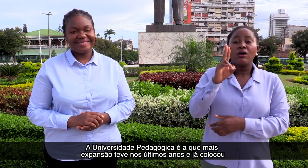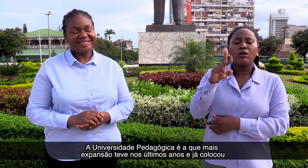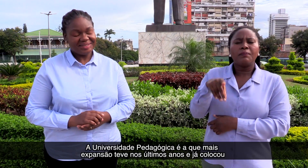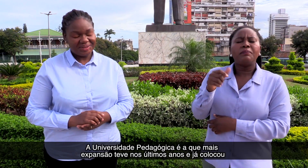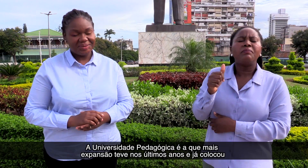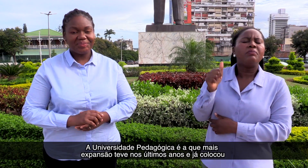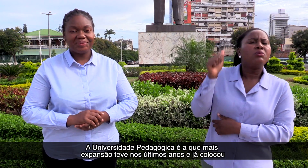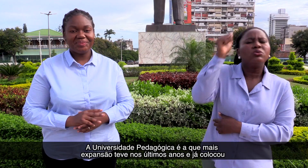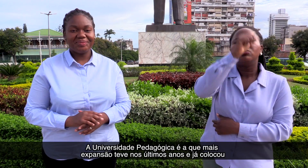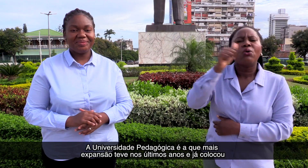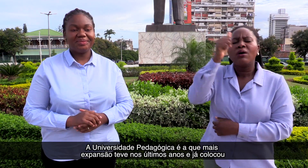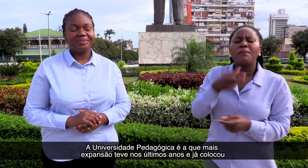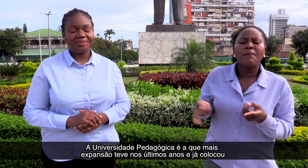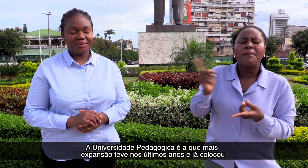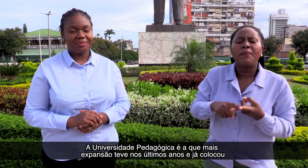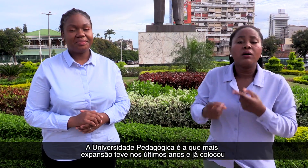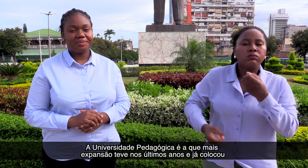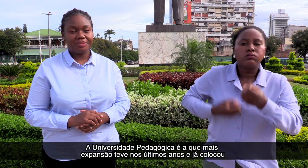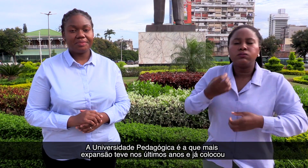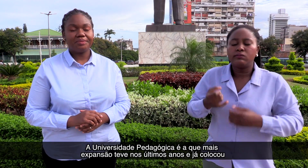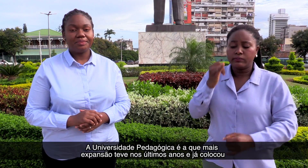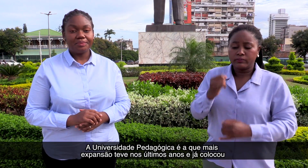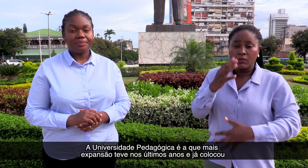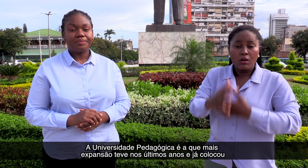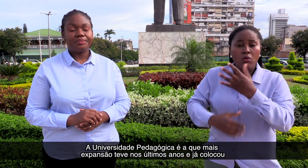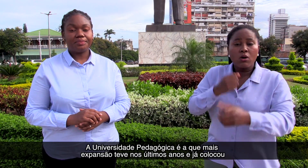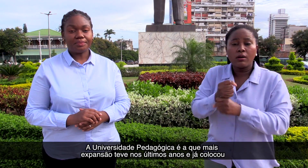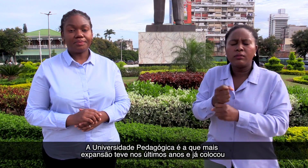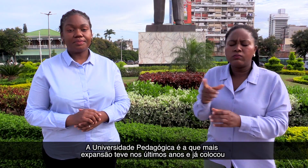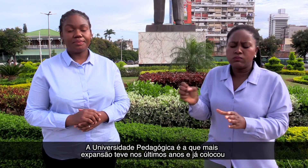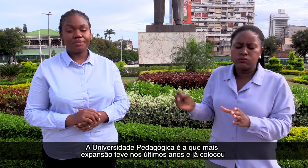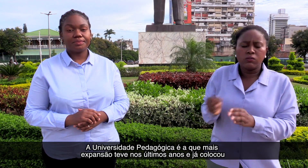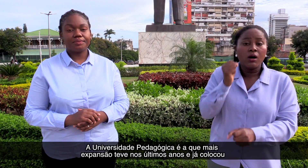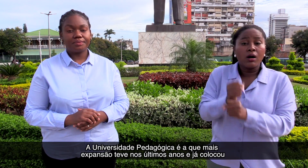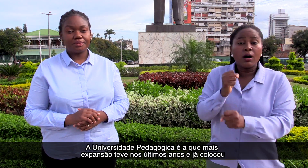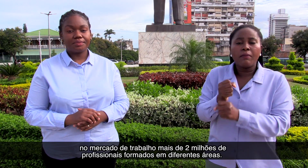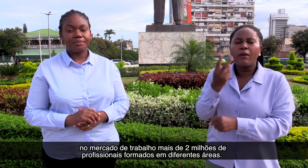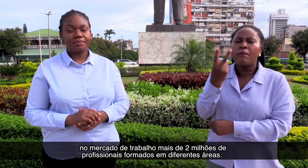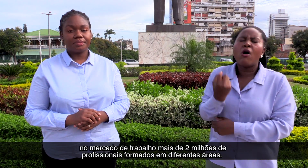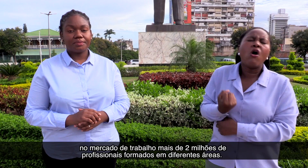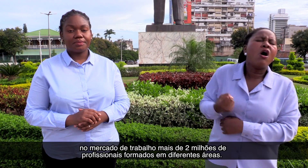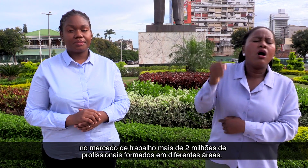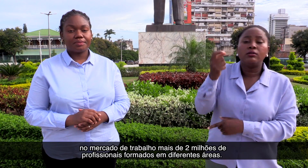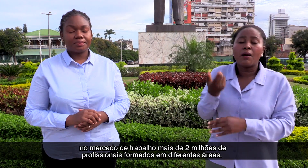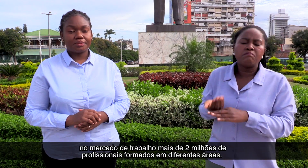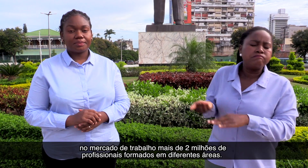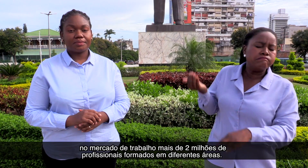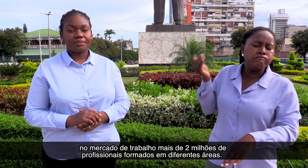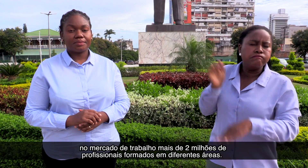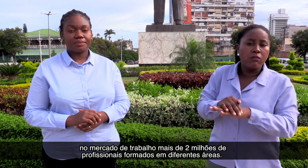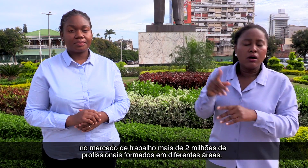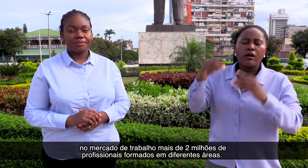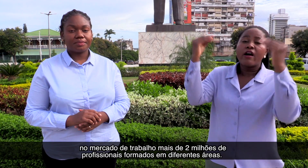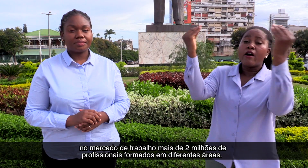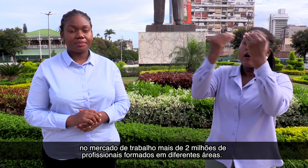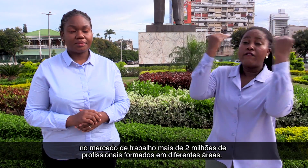A Universidade Pedagógica é a que mais expansão teve nos últimos anos e já colocou no mercado de trabalho mais